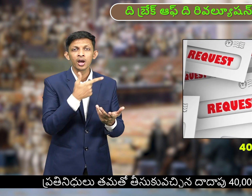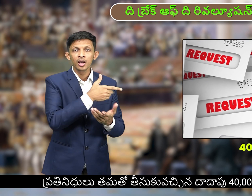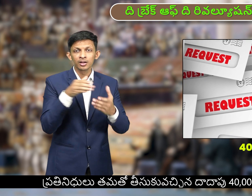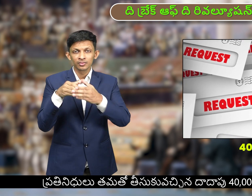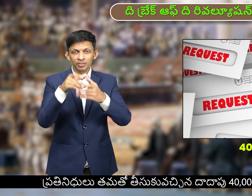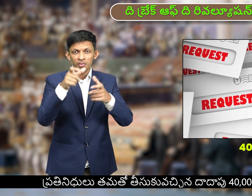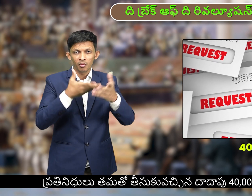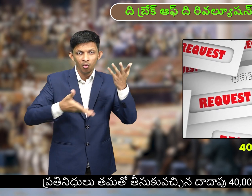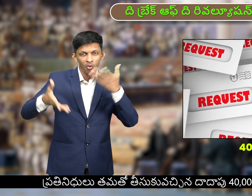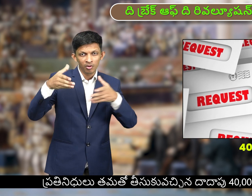రాశారు.